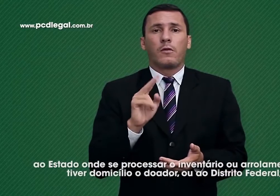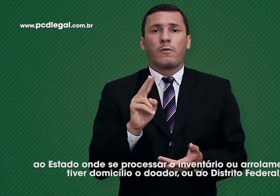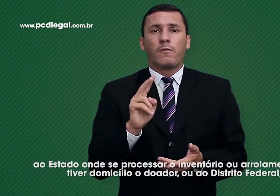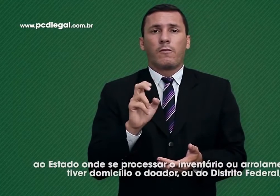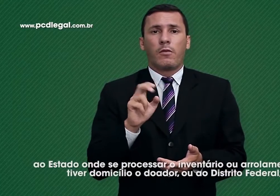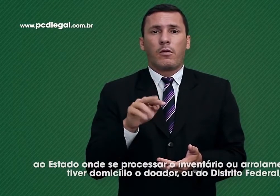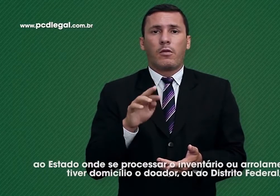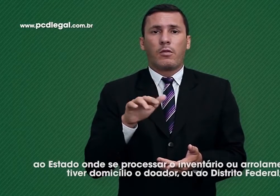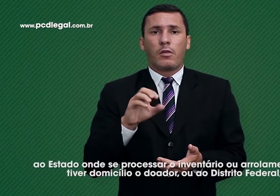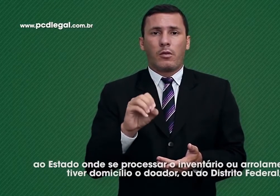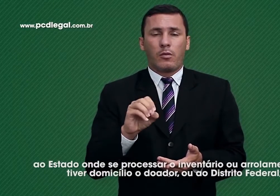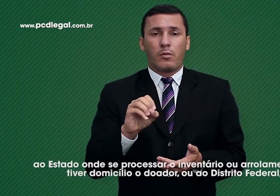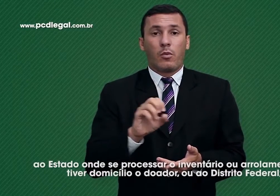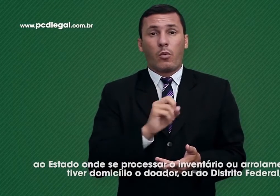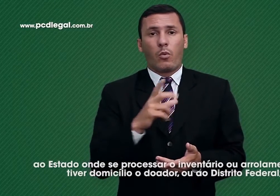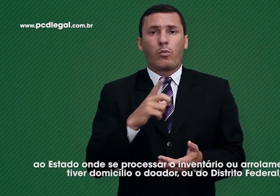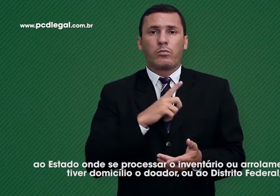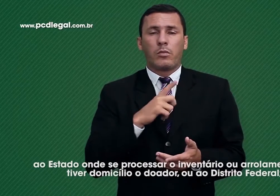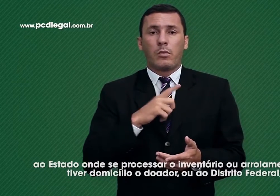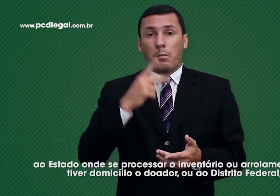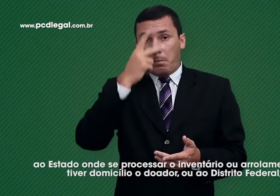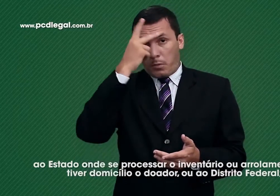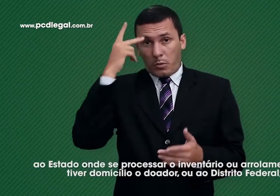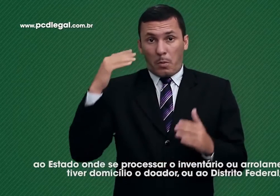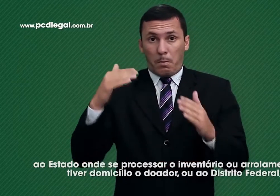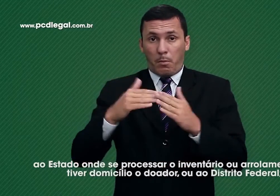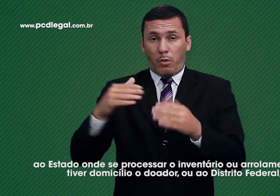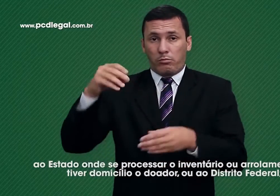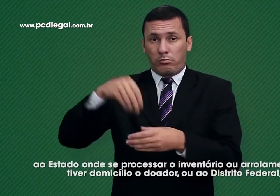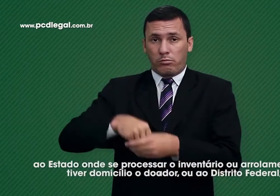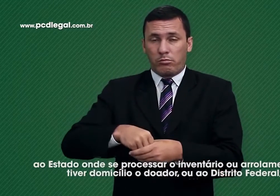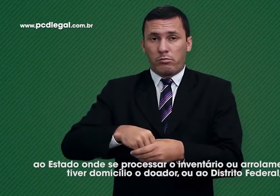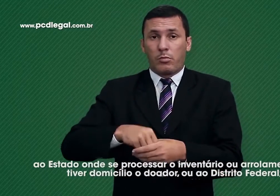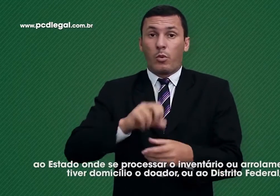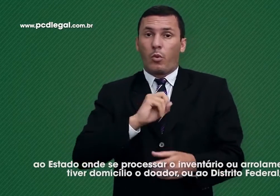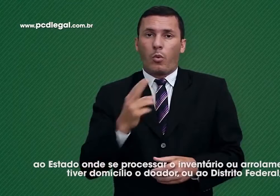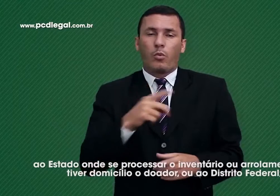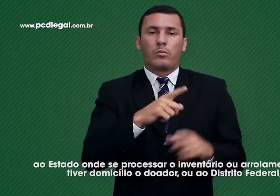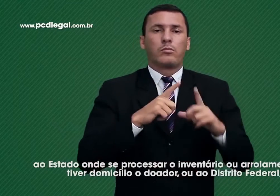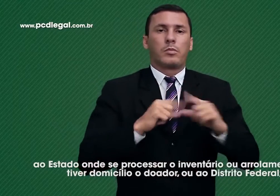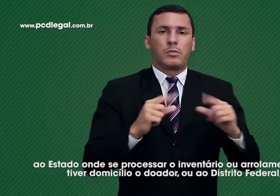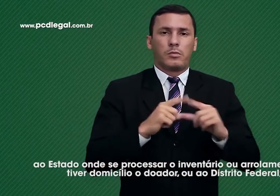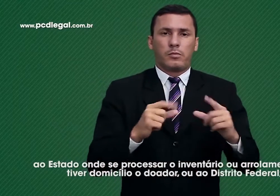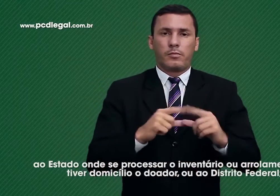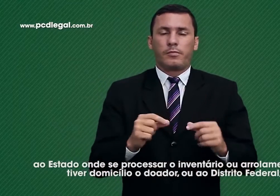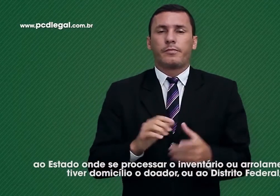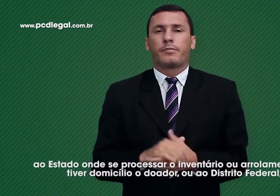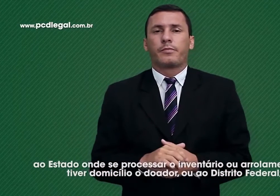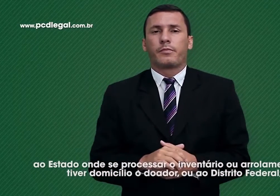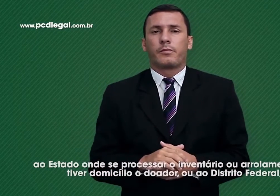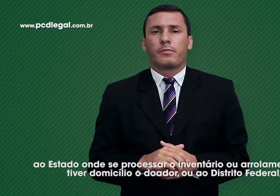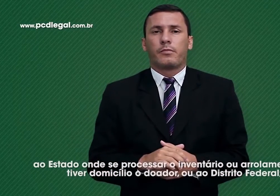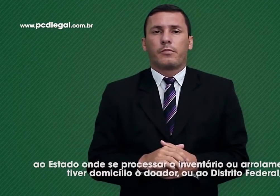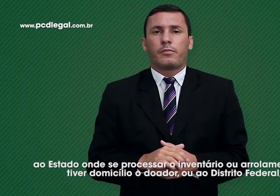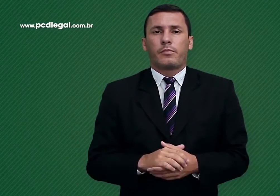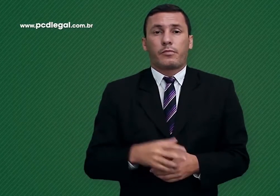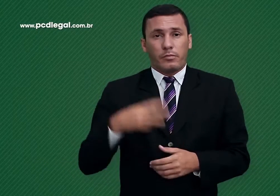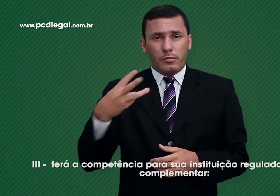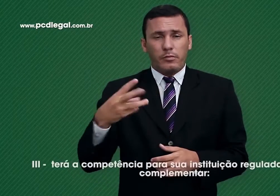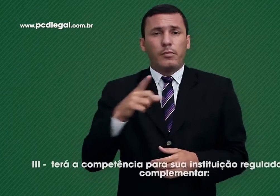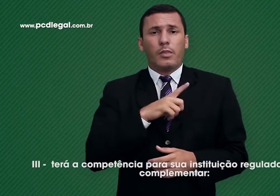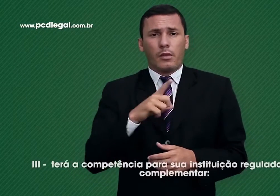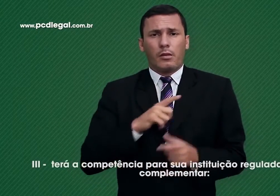se processar o inventário ou arrolamento, ou tiver domicílio o doador, ou ao Distrito